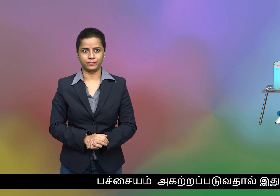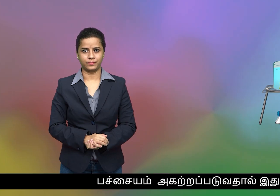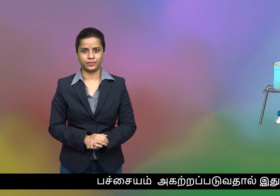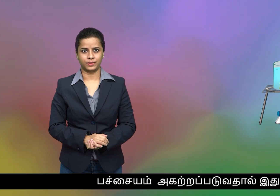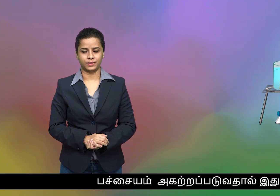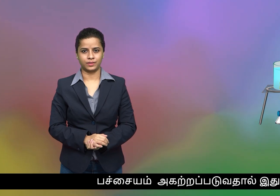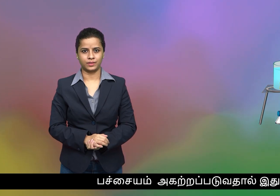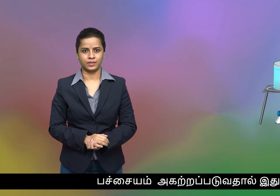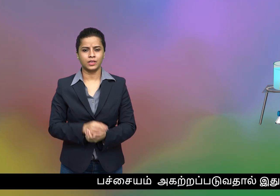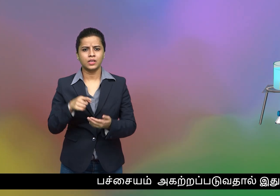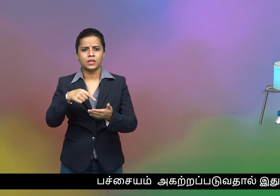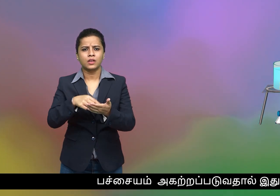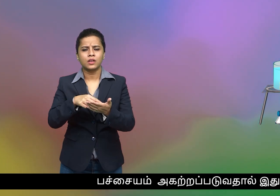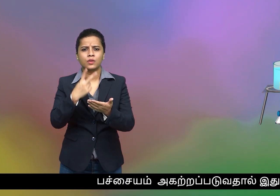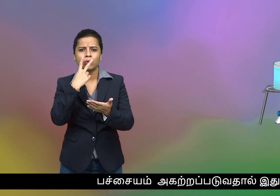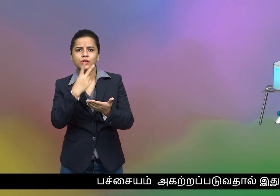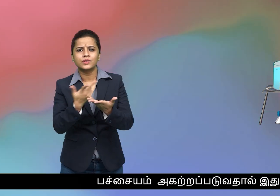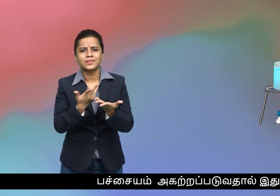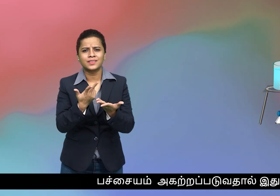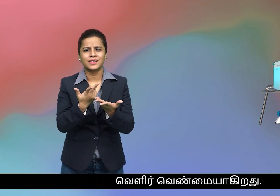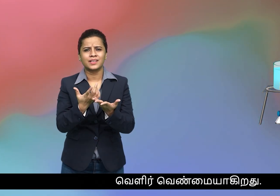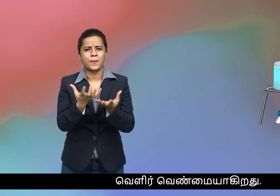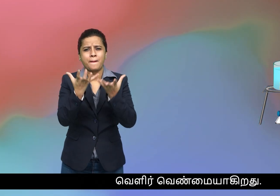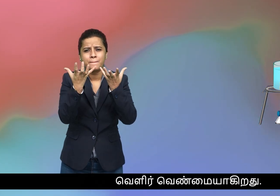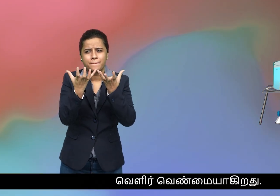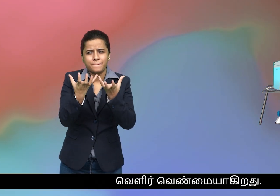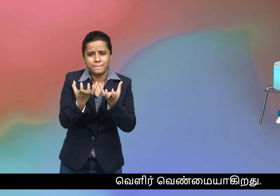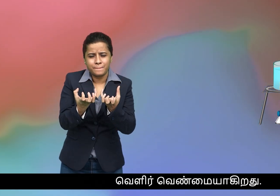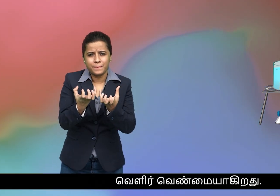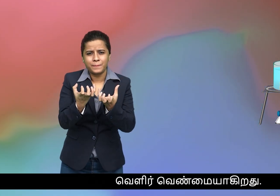பச்சையம் அகற்றப்படுவதால் இது வெளிர் வெண்மையாகிறது.